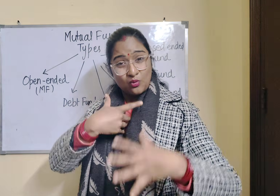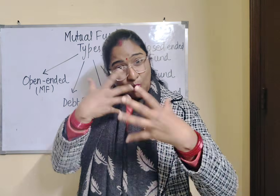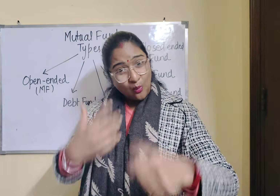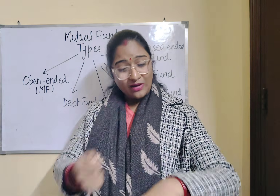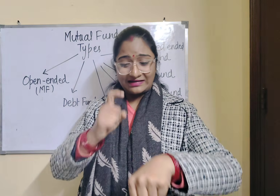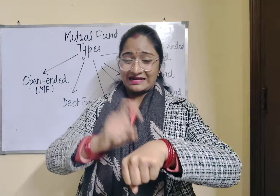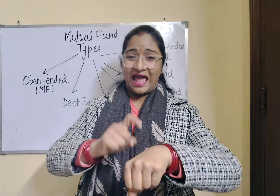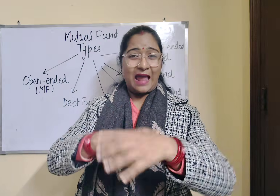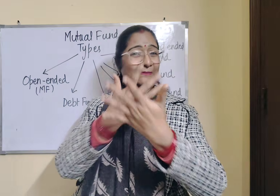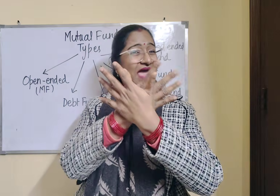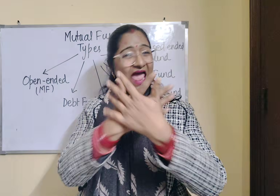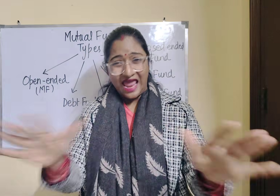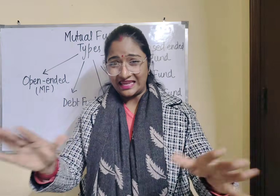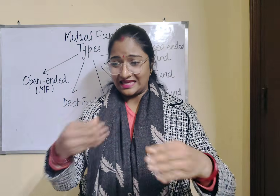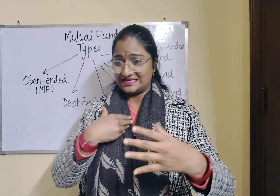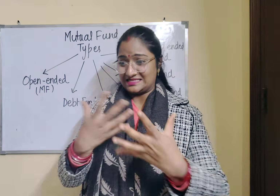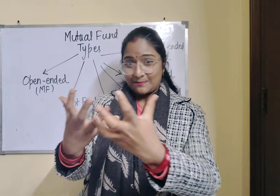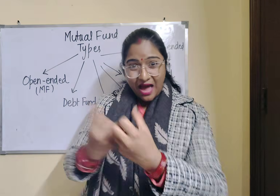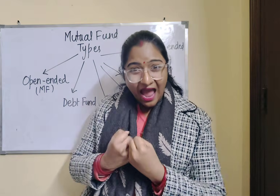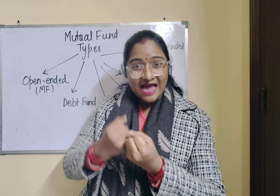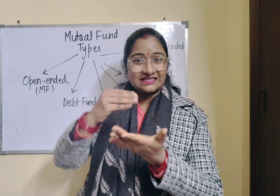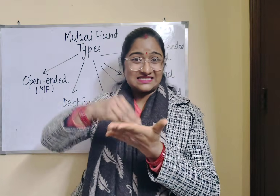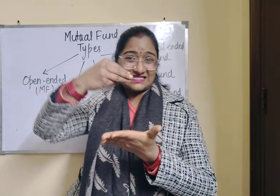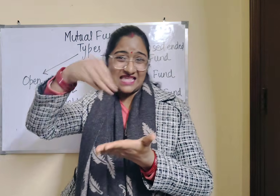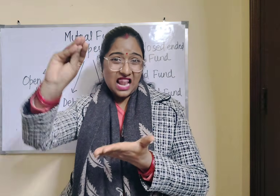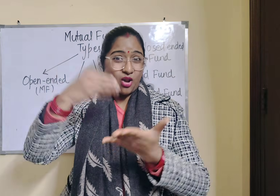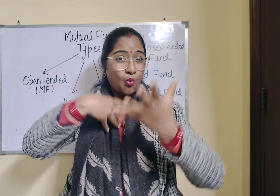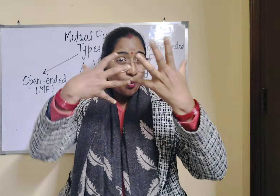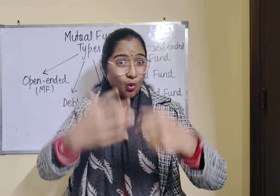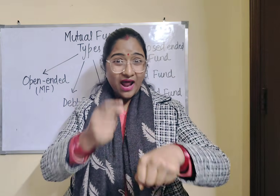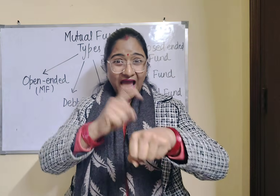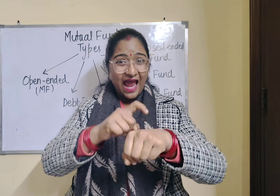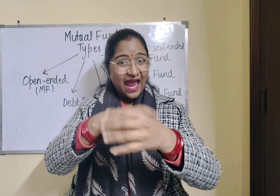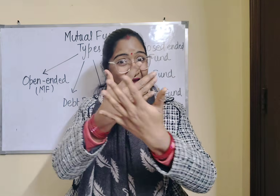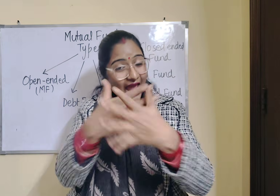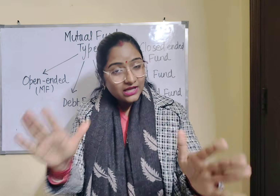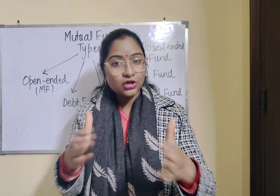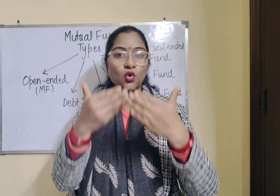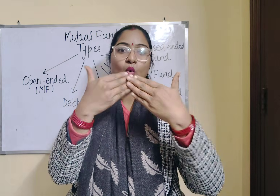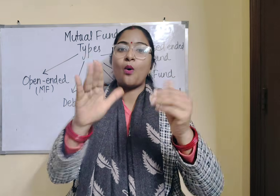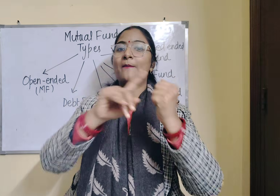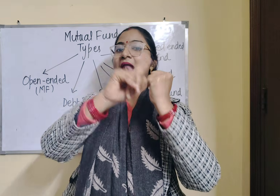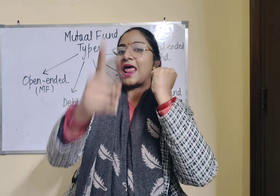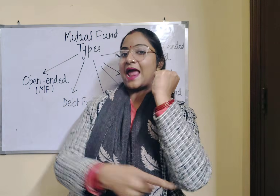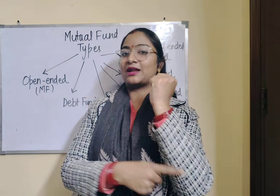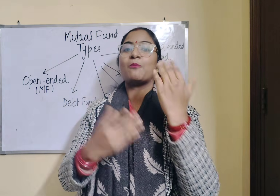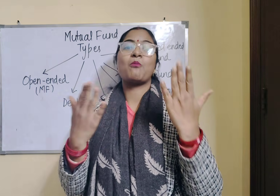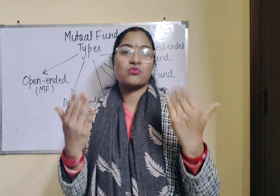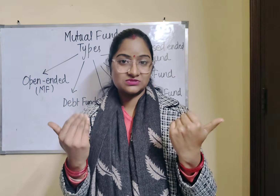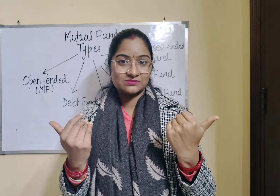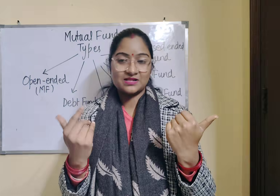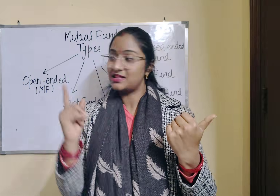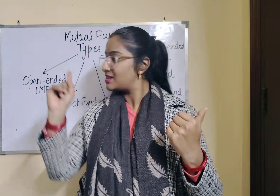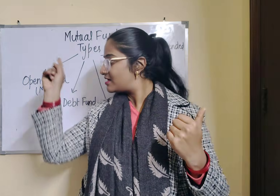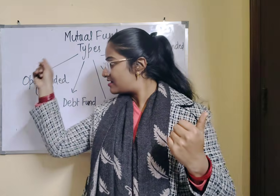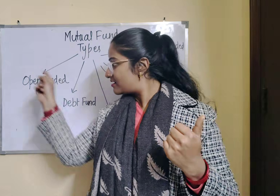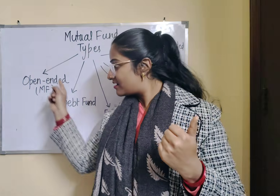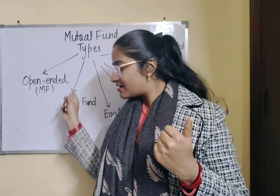वही टाइम चाहिए या फिर मेरे को बहुत जल्दी मतलब वापस अपना विड्रॉ करना है। किसी भी टाइम पे आप उसको बाय और